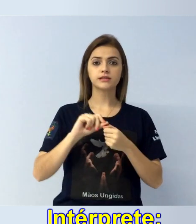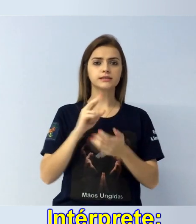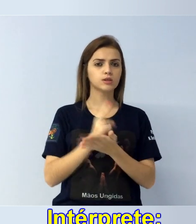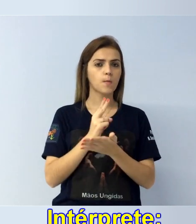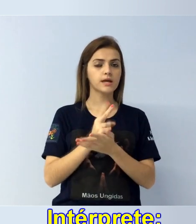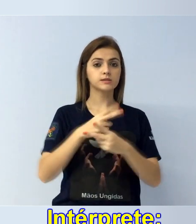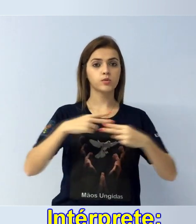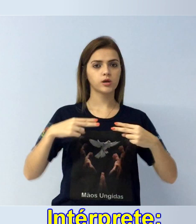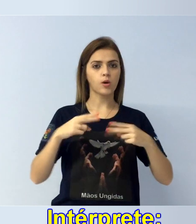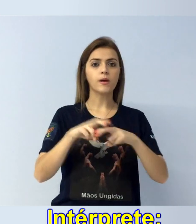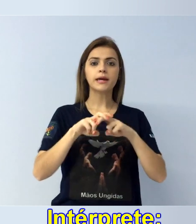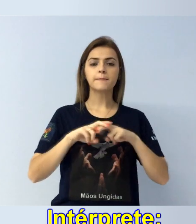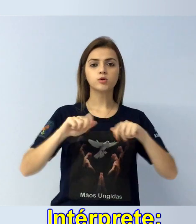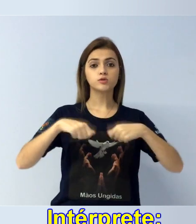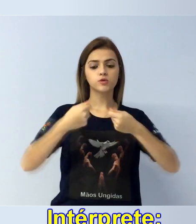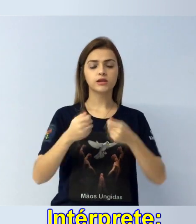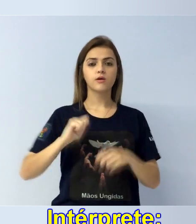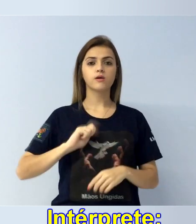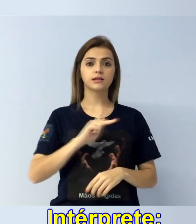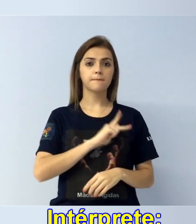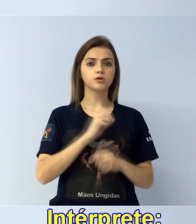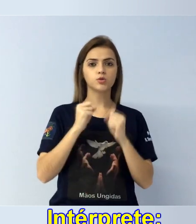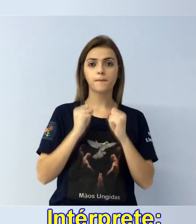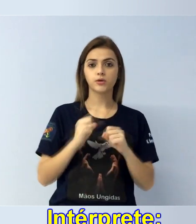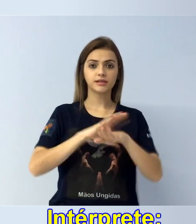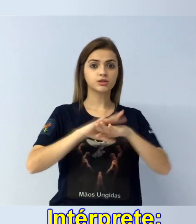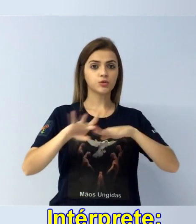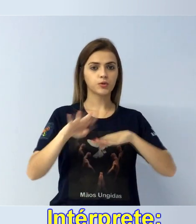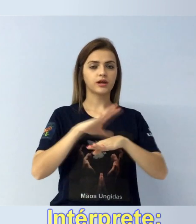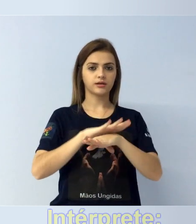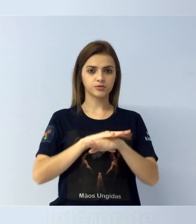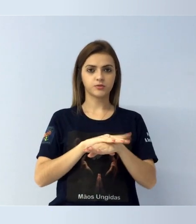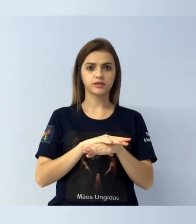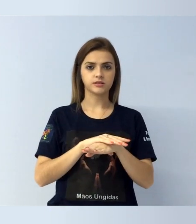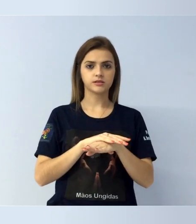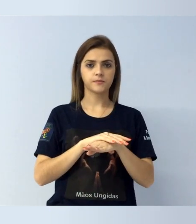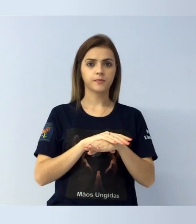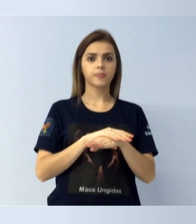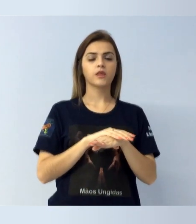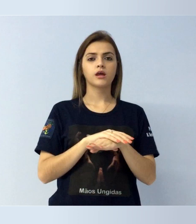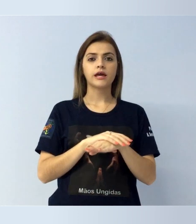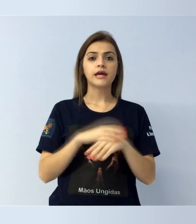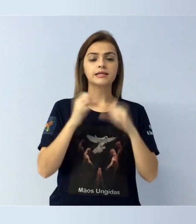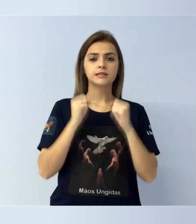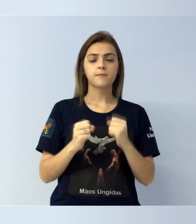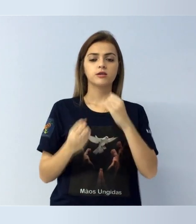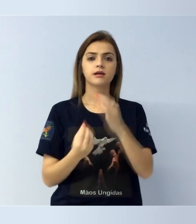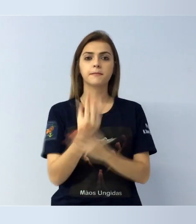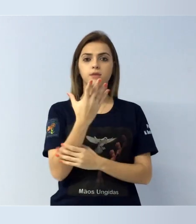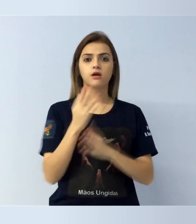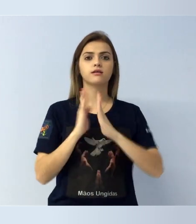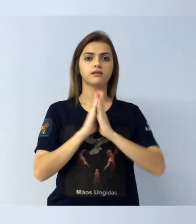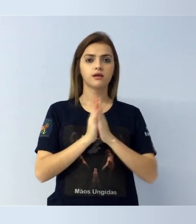fizessem o mesmo e por isso transmitiu a eles o poder de curar doentes. Esse poder sanador